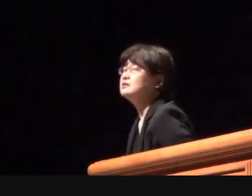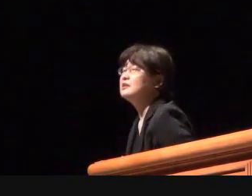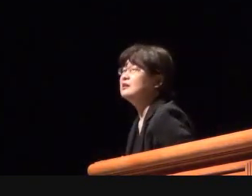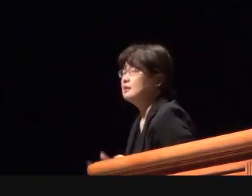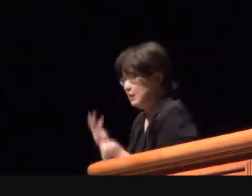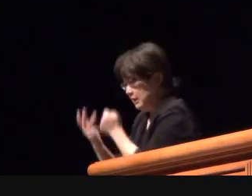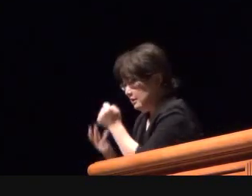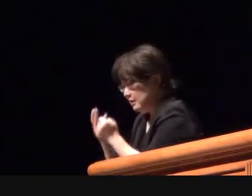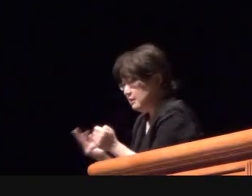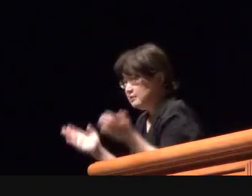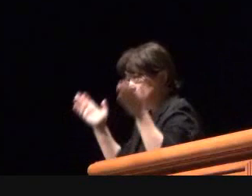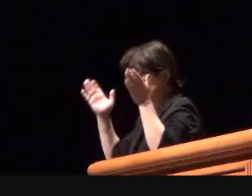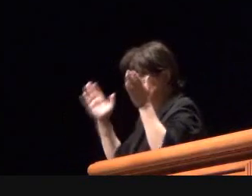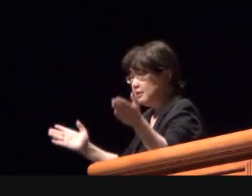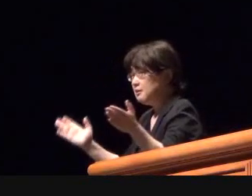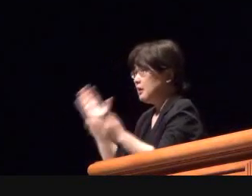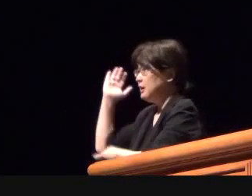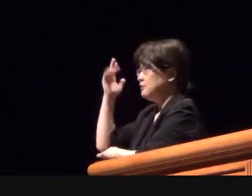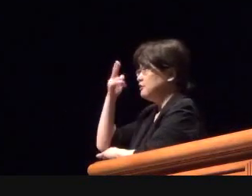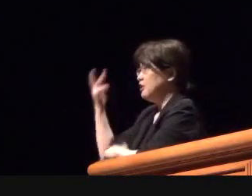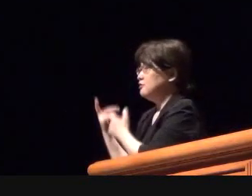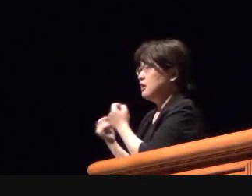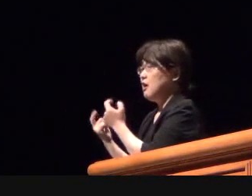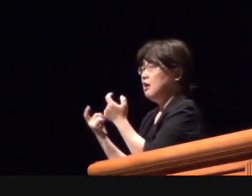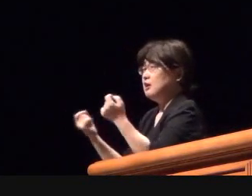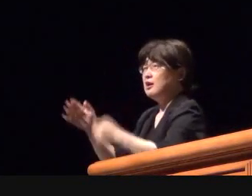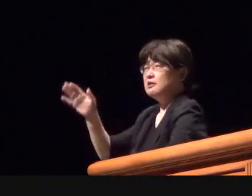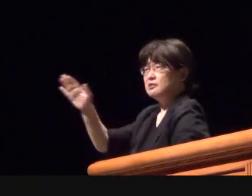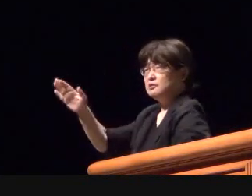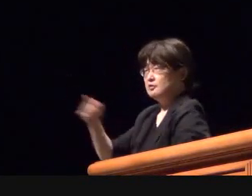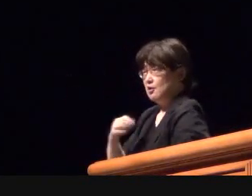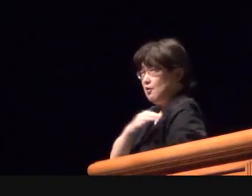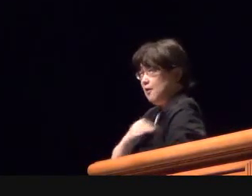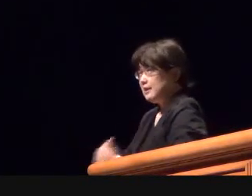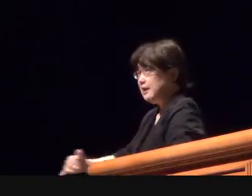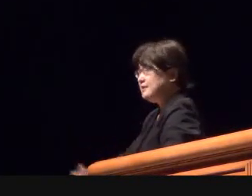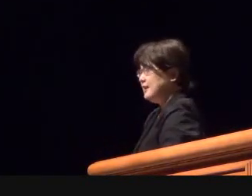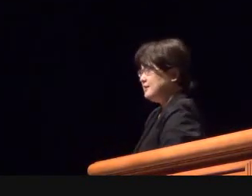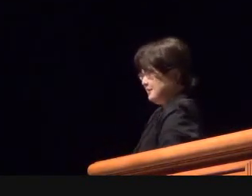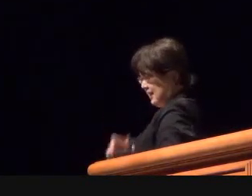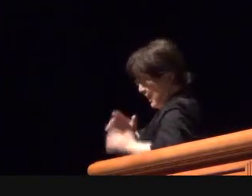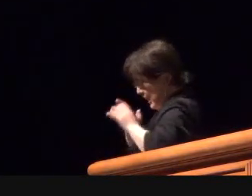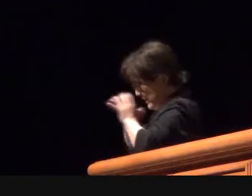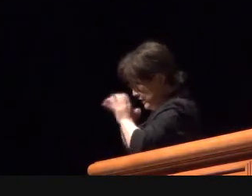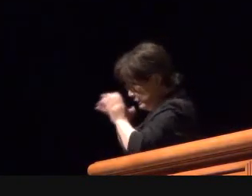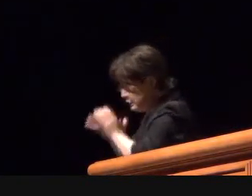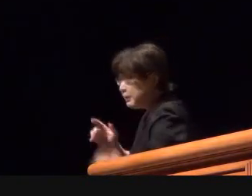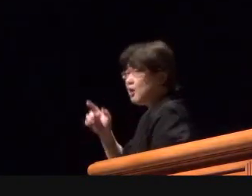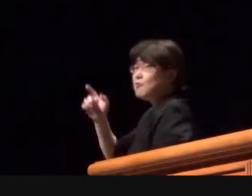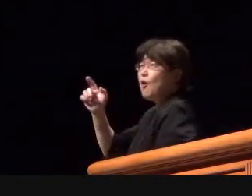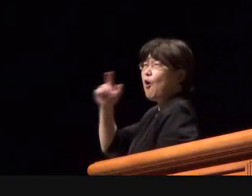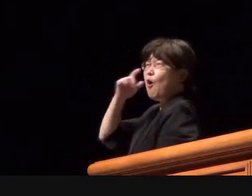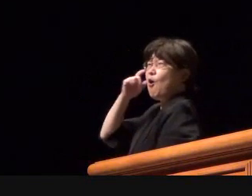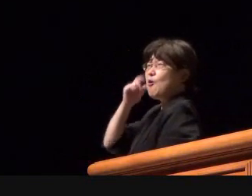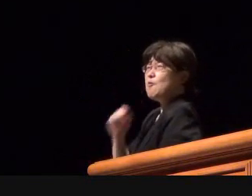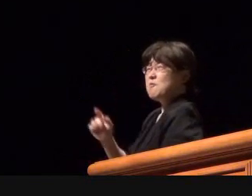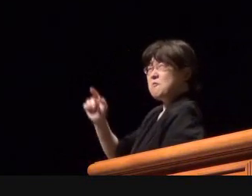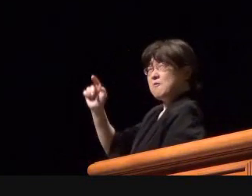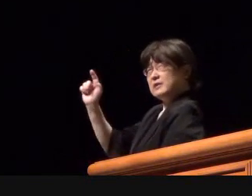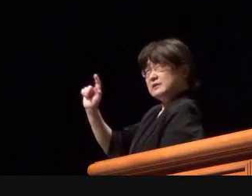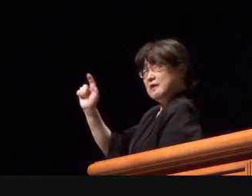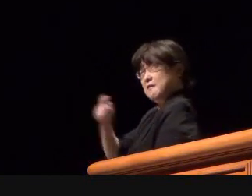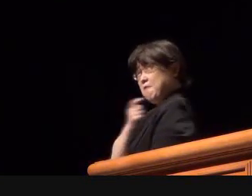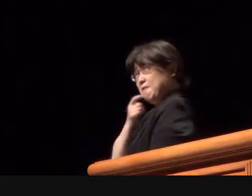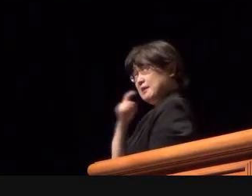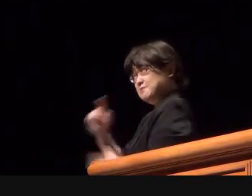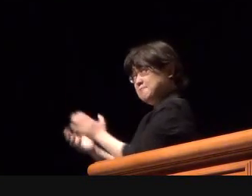3年間政治は変わらないんです。いくら私たちが叫んでもよっぽどのスキャンダルが出ない限り、だ